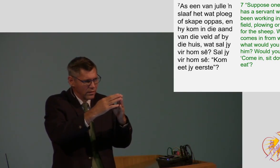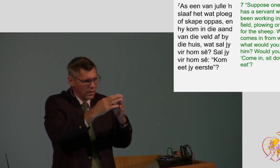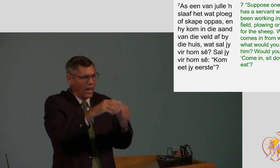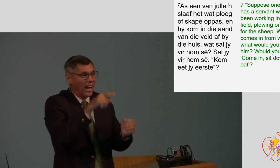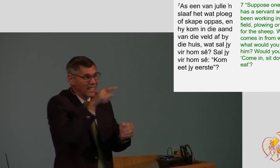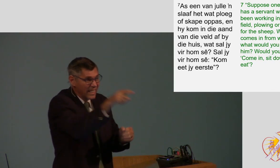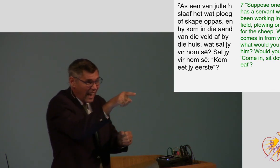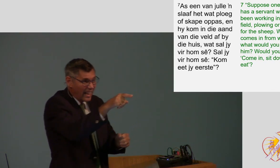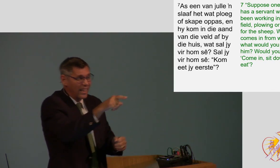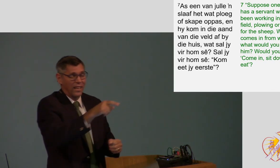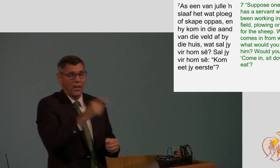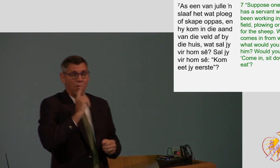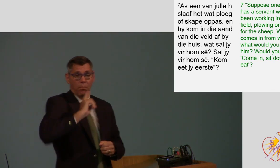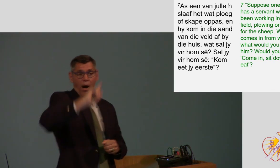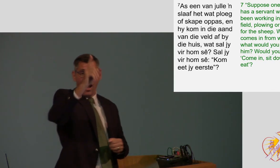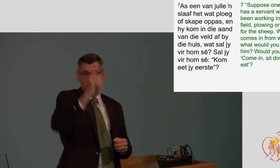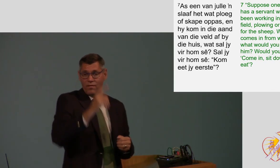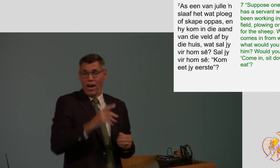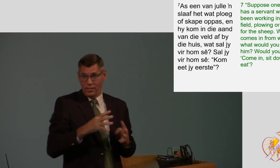As jy baas was,